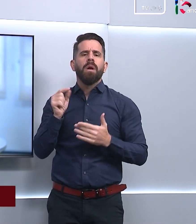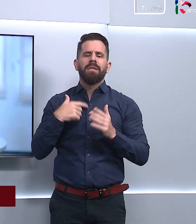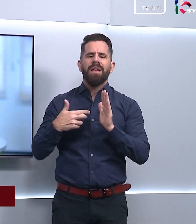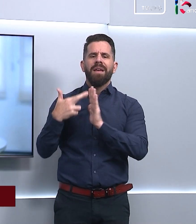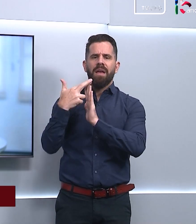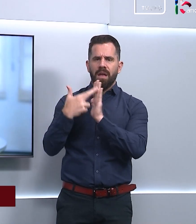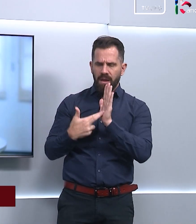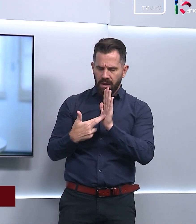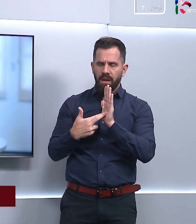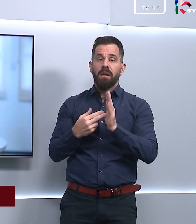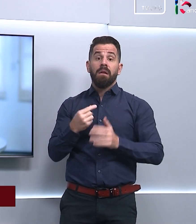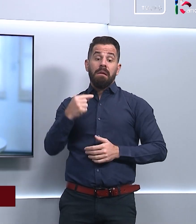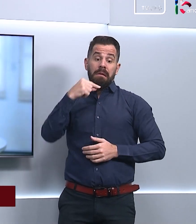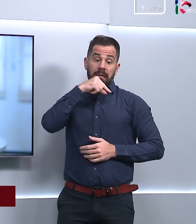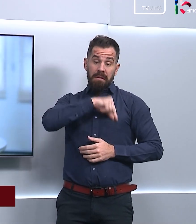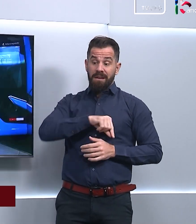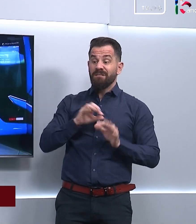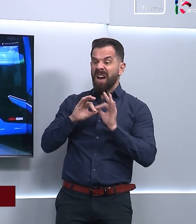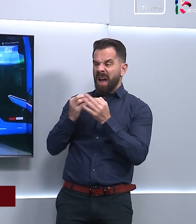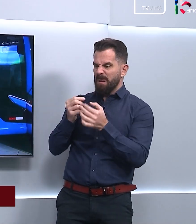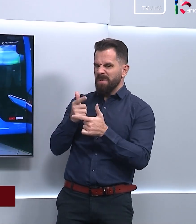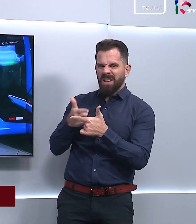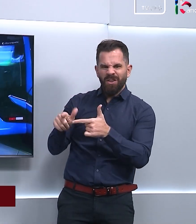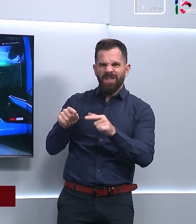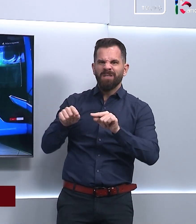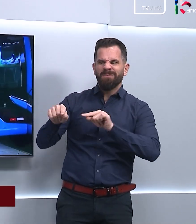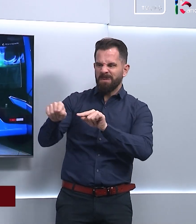até 3 salários mínimos.